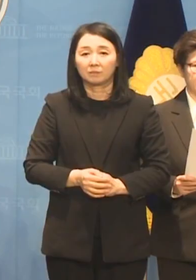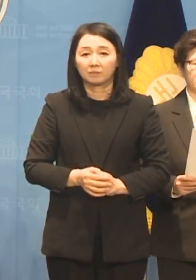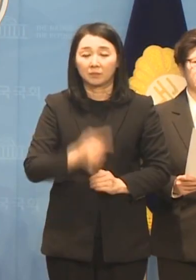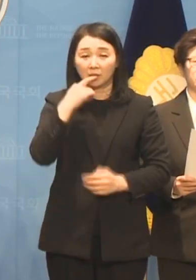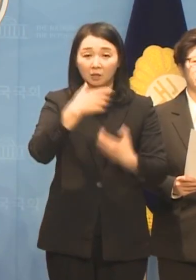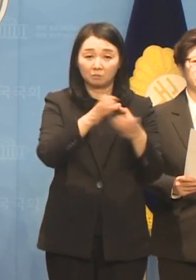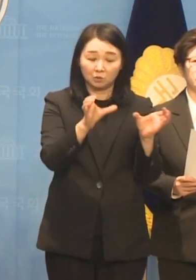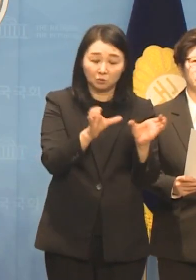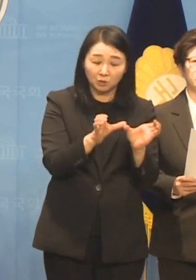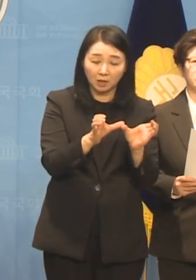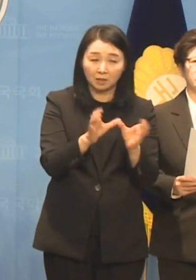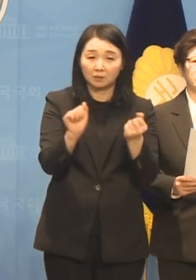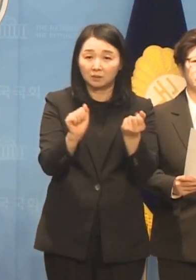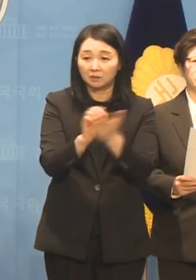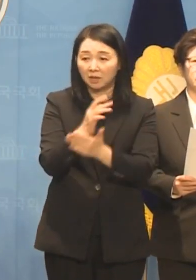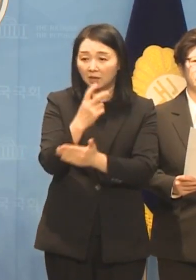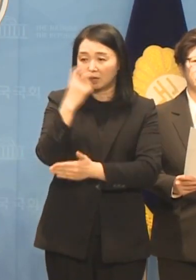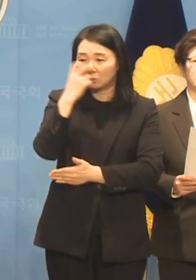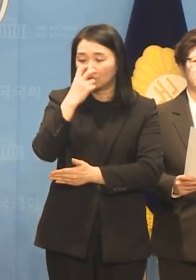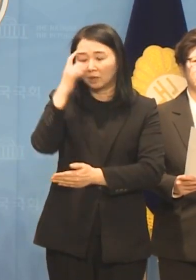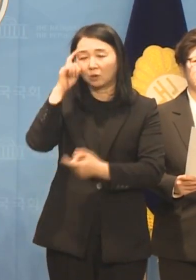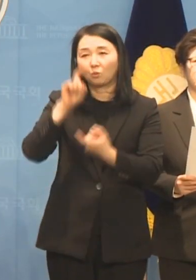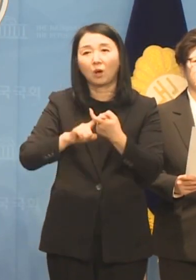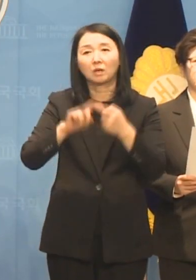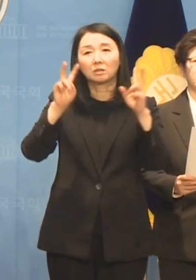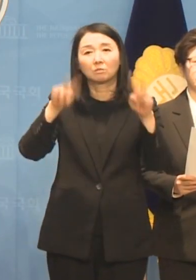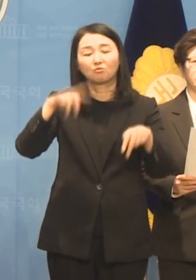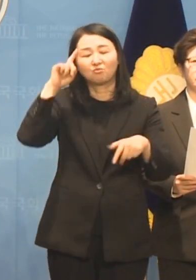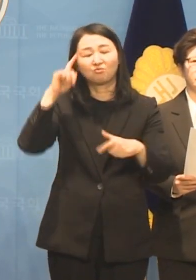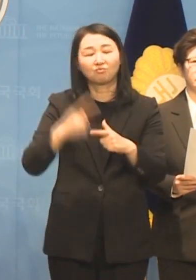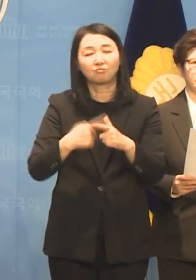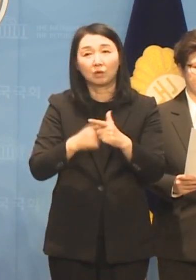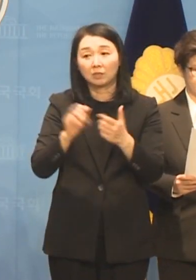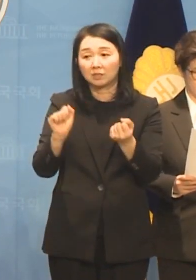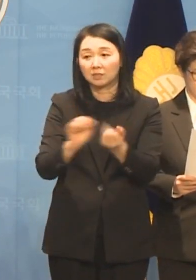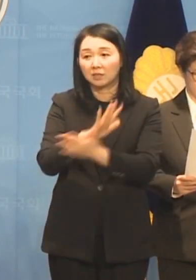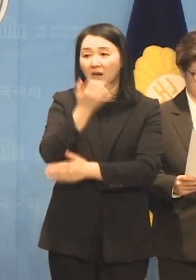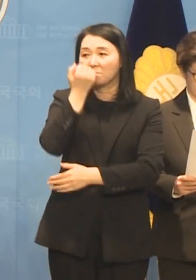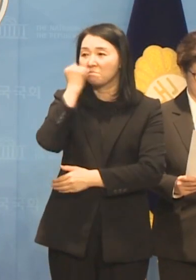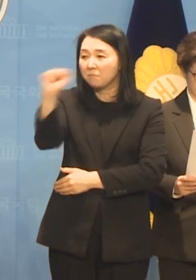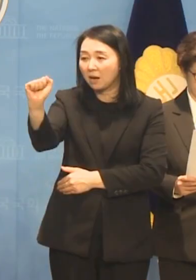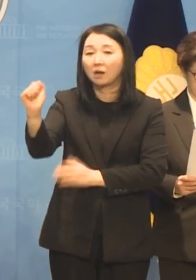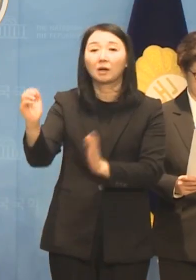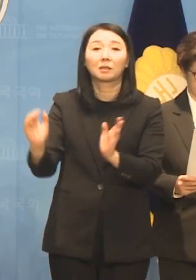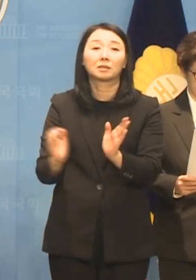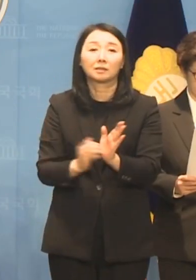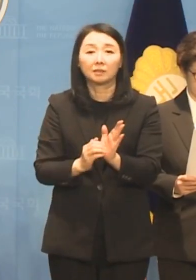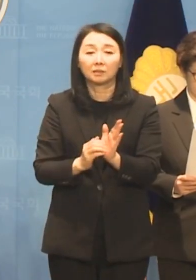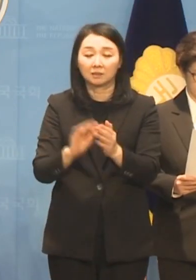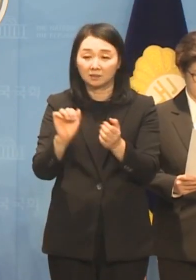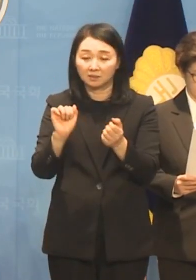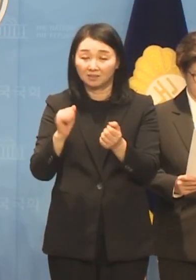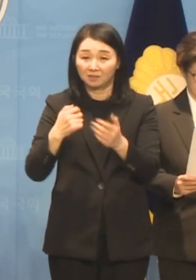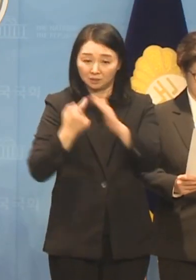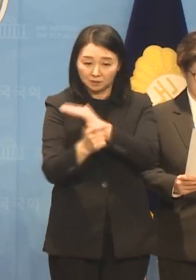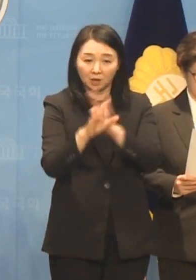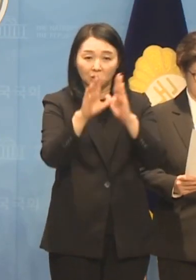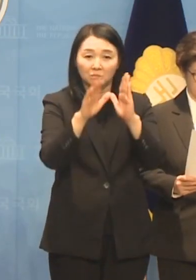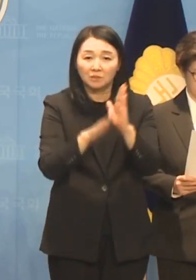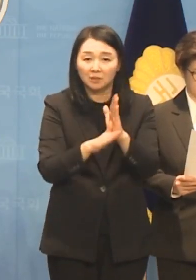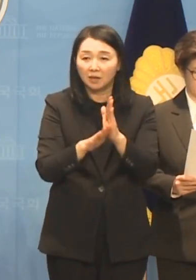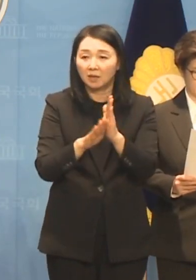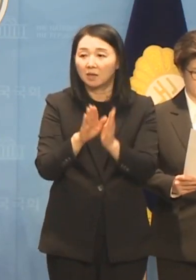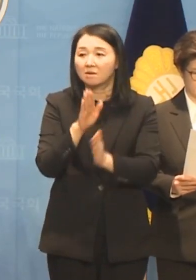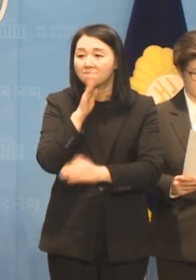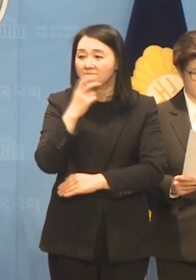더불어민주당은 내란 진상 규명에는 관심이 없이 내란이라고 못 박아놓고 계엄 당시 진상 파악을